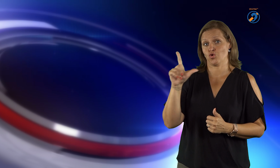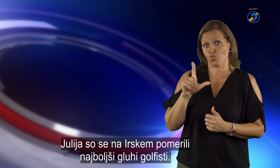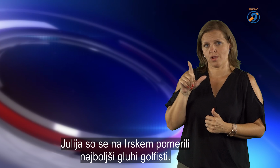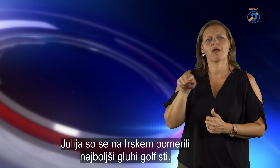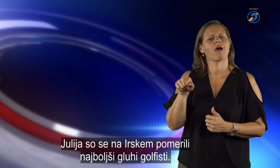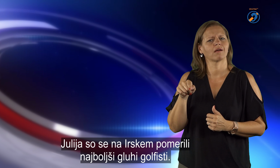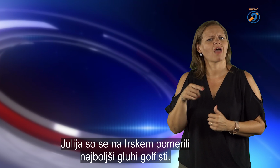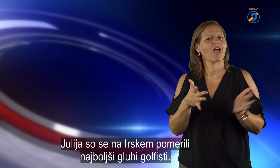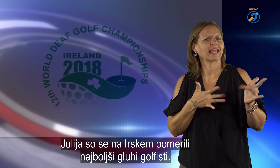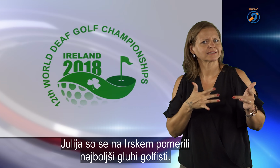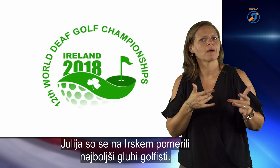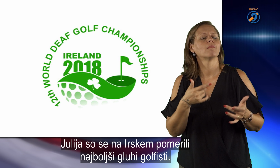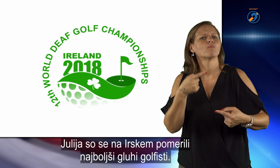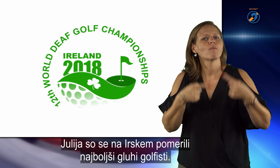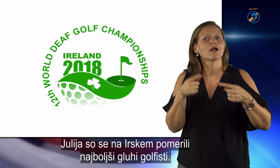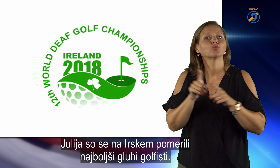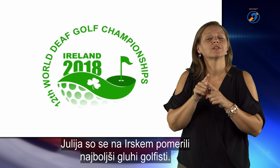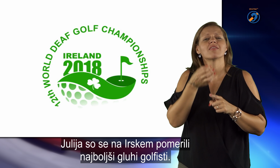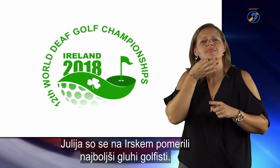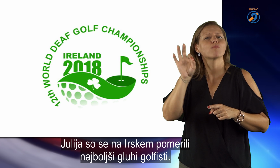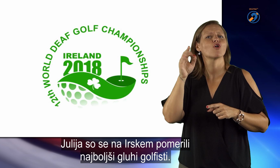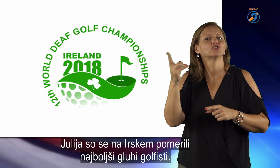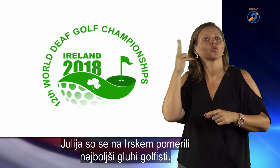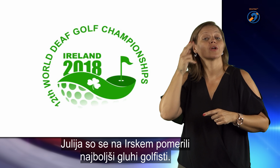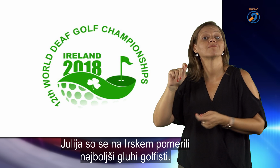Julija so se na Irskem pomerili najboljši gluhi golfisti.